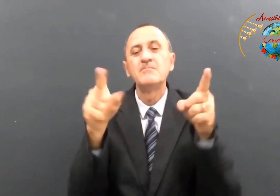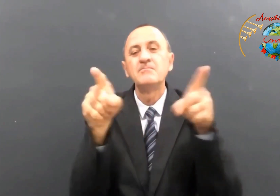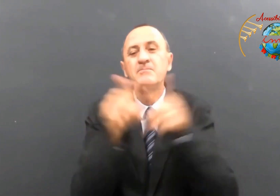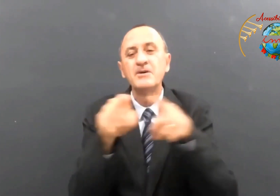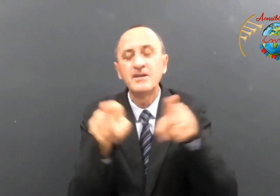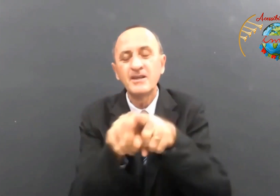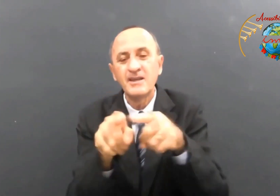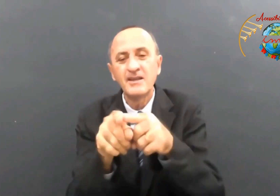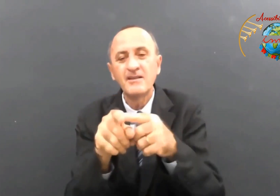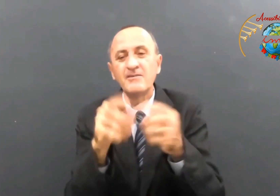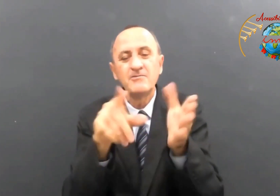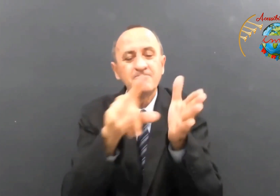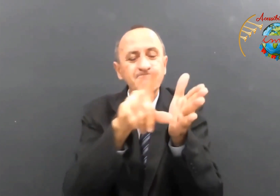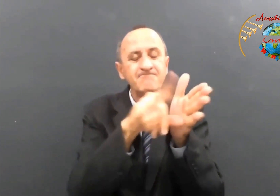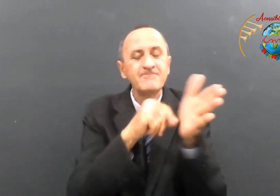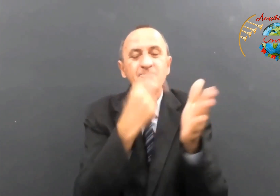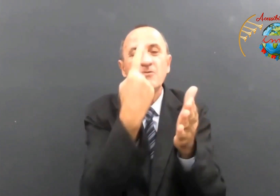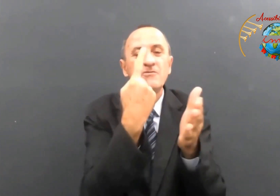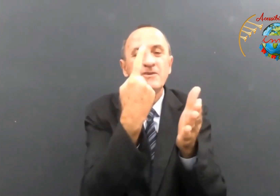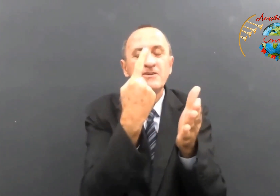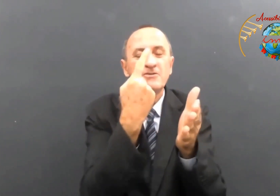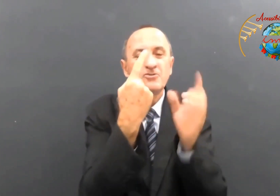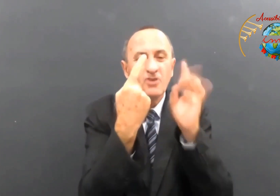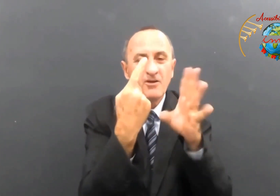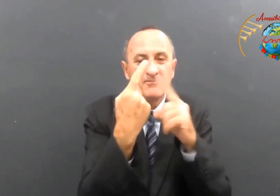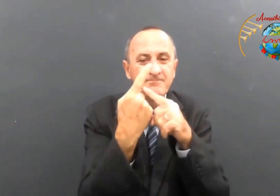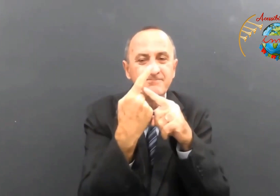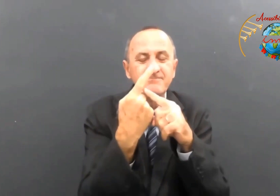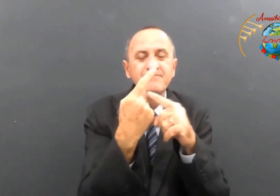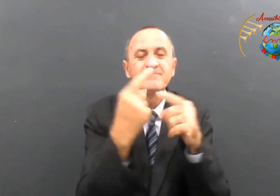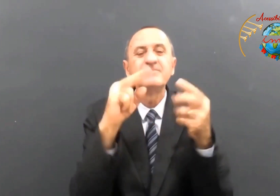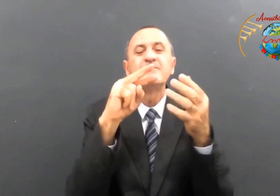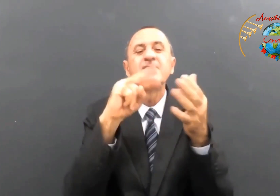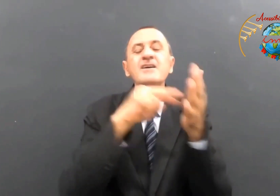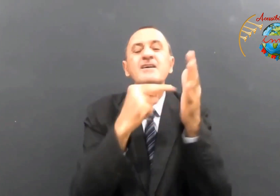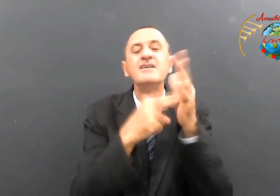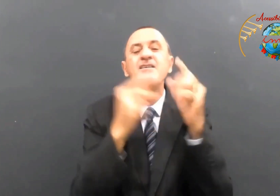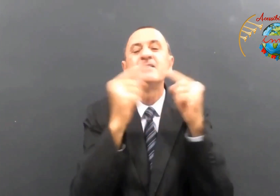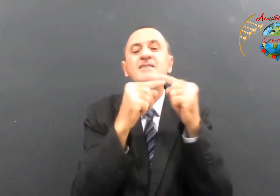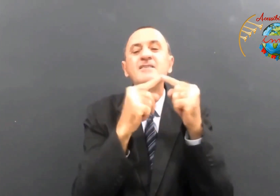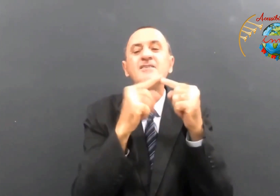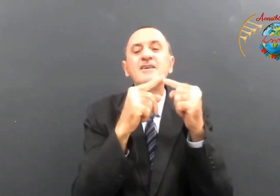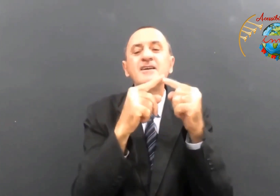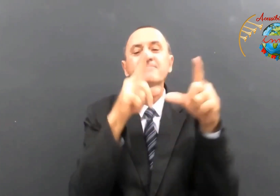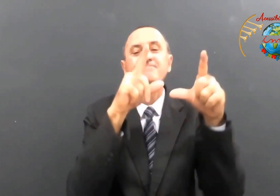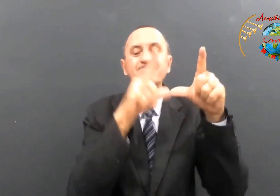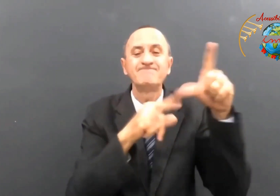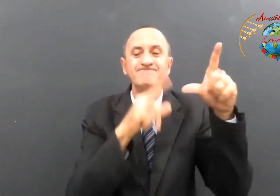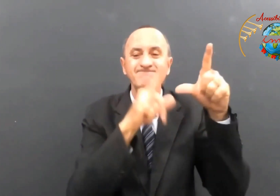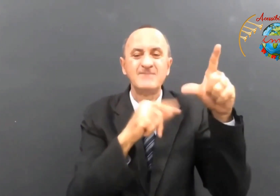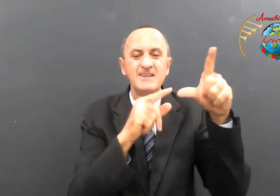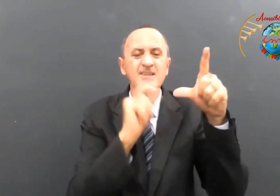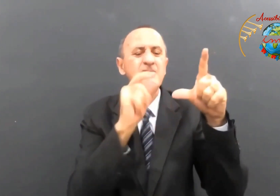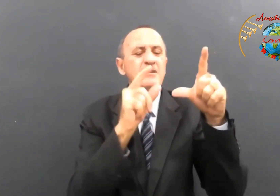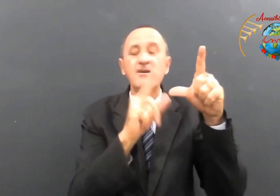Então, apenas um versículo é o quê? Está relacionado ao quê? Com a letra. Veja, letra. O que é isso,